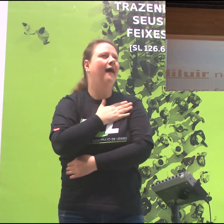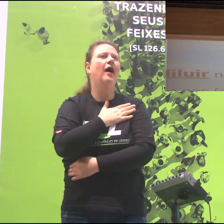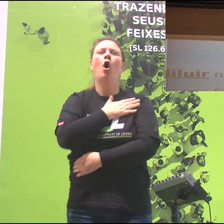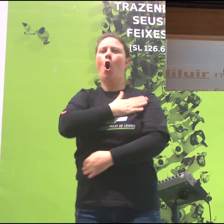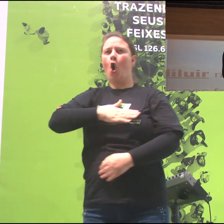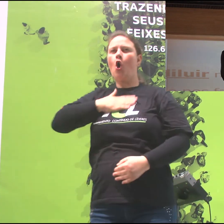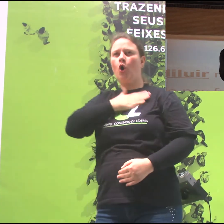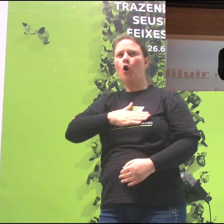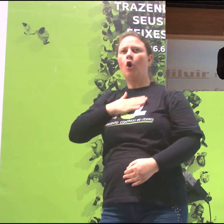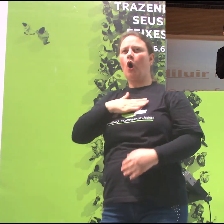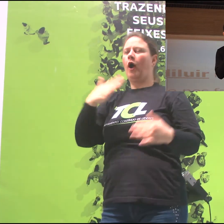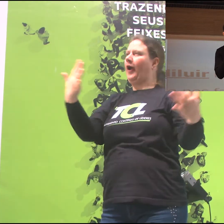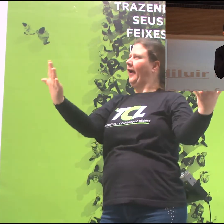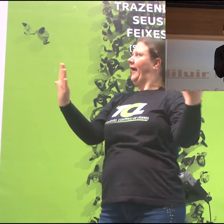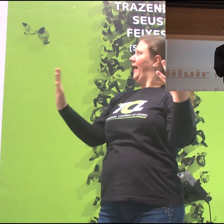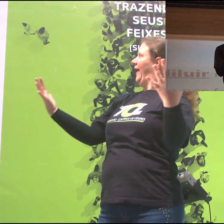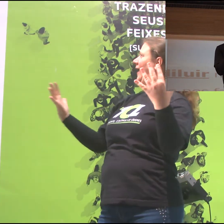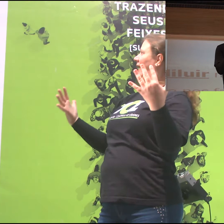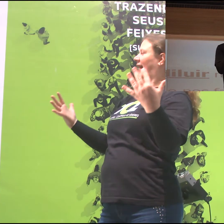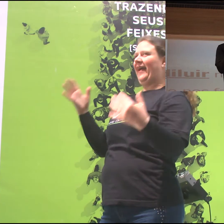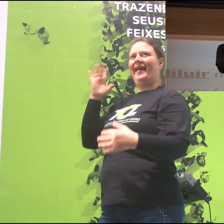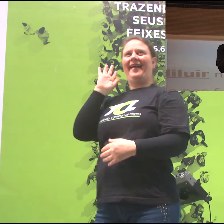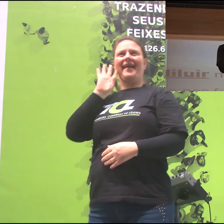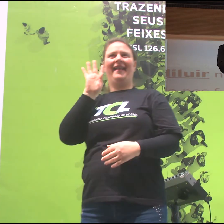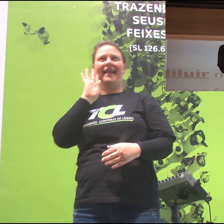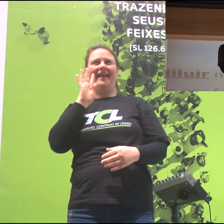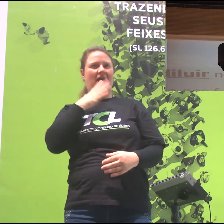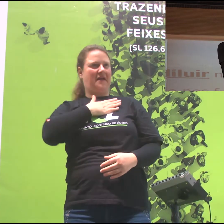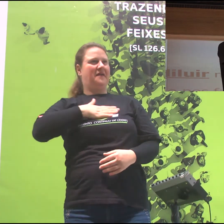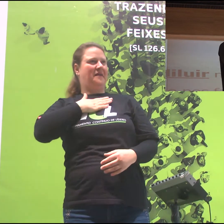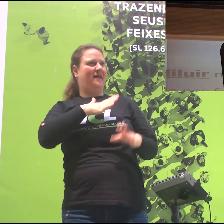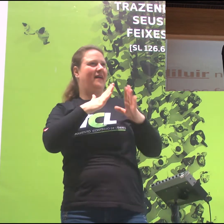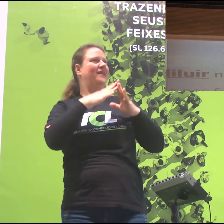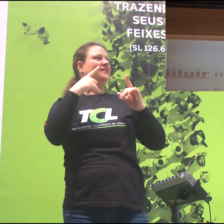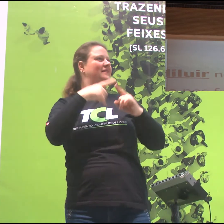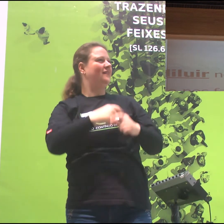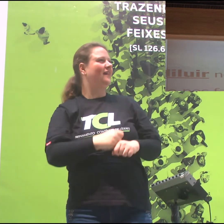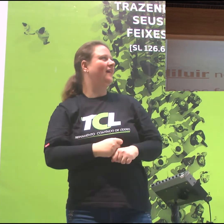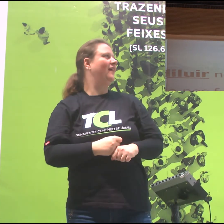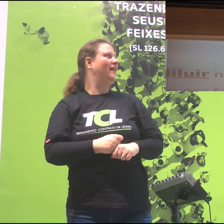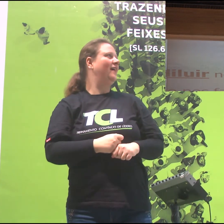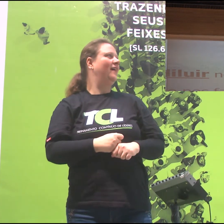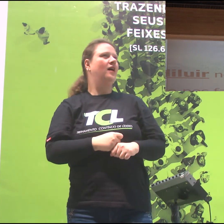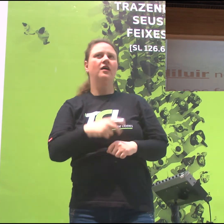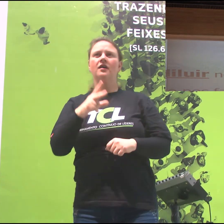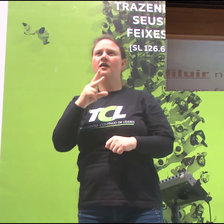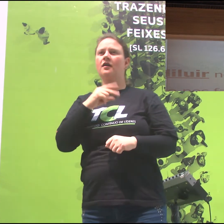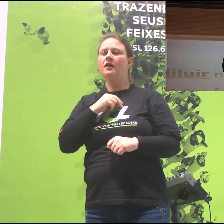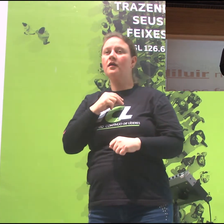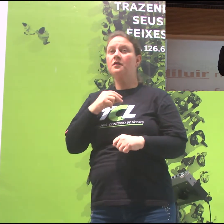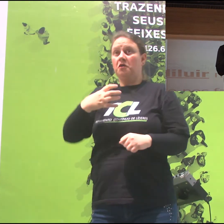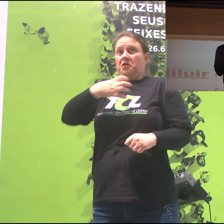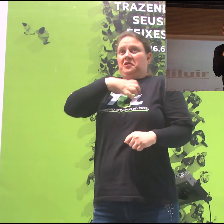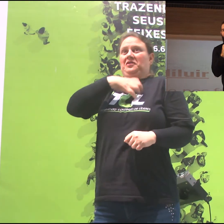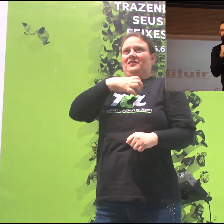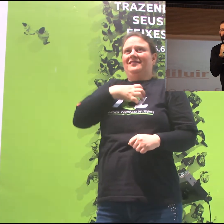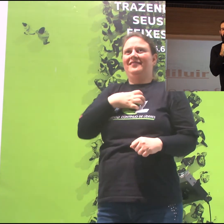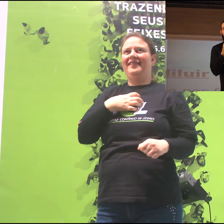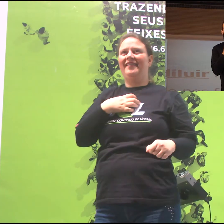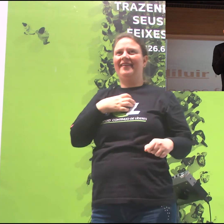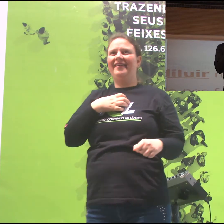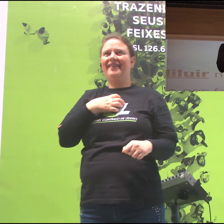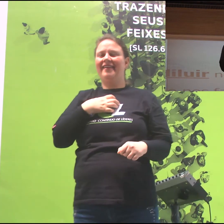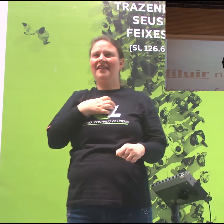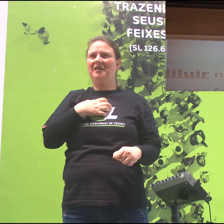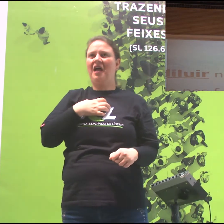Essa espiritosfera que tem aqui, assim, né? Aquele teclado fazendo o reverb. Diz